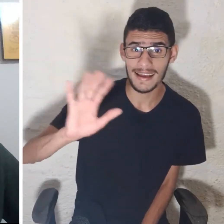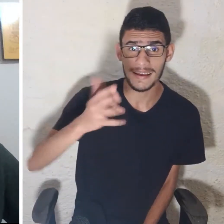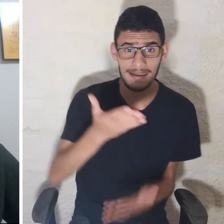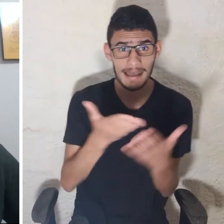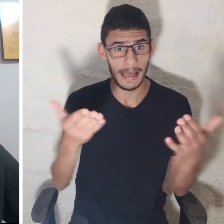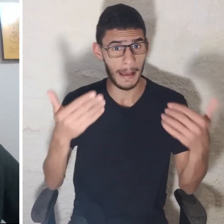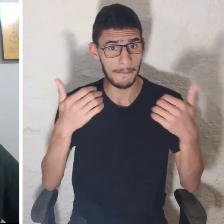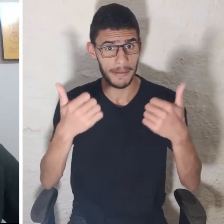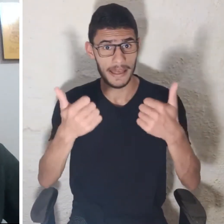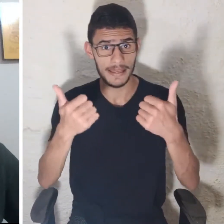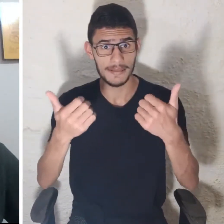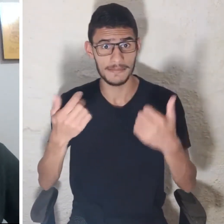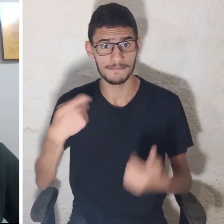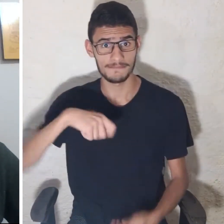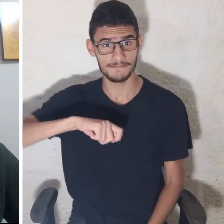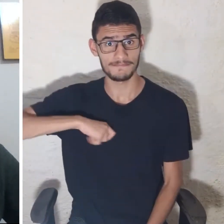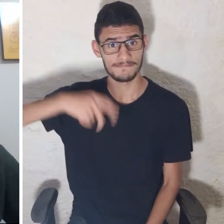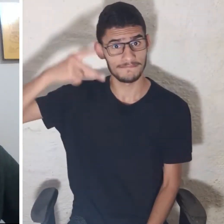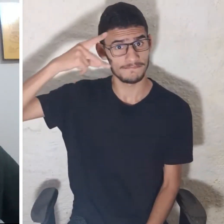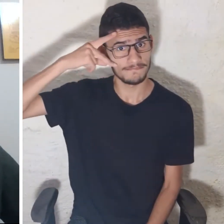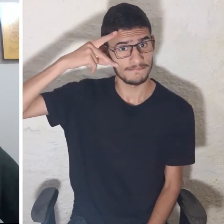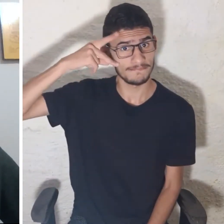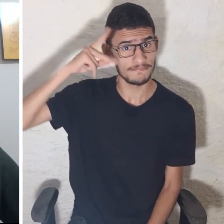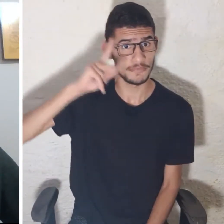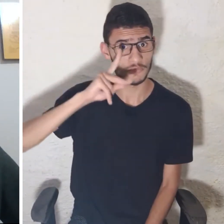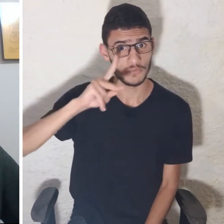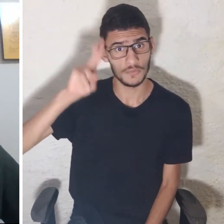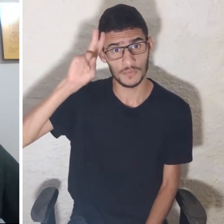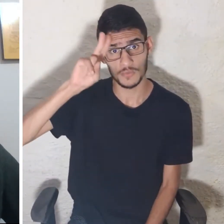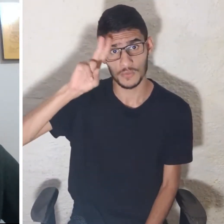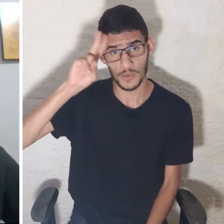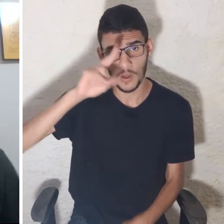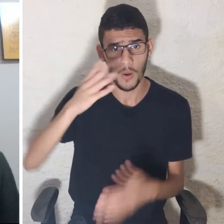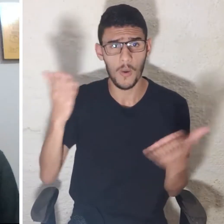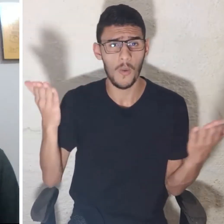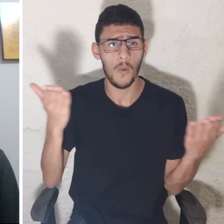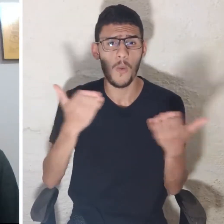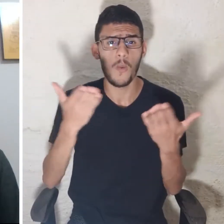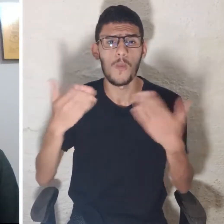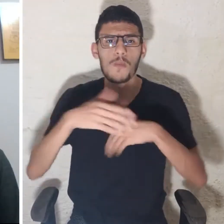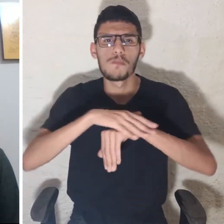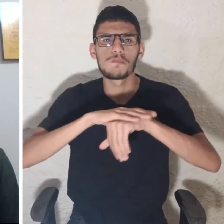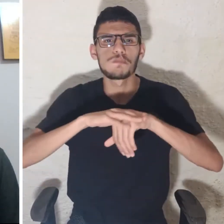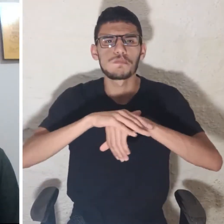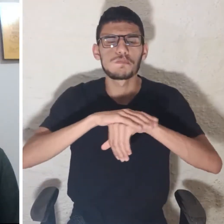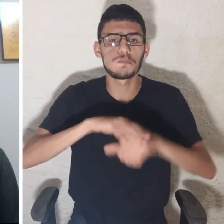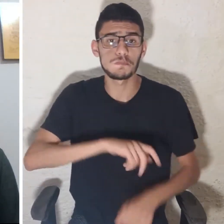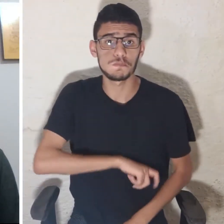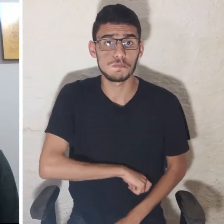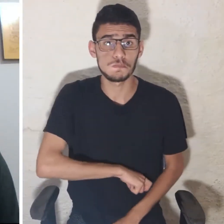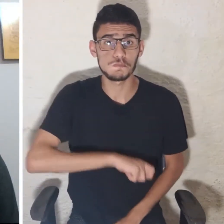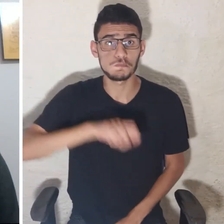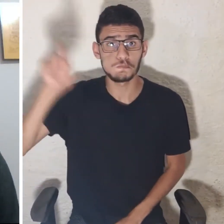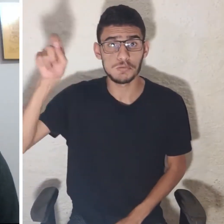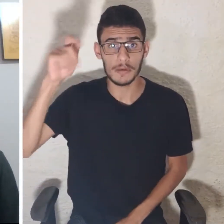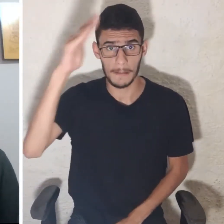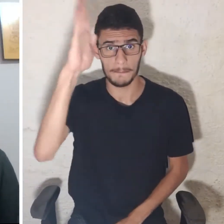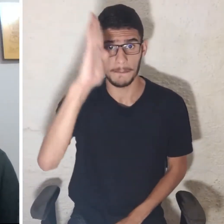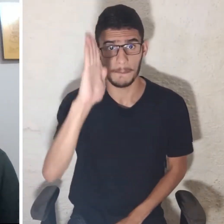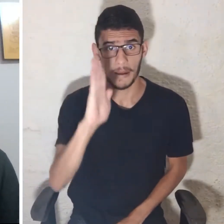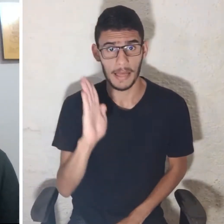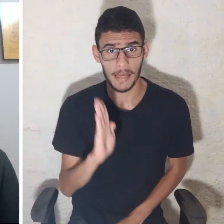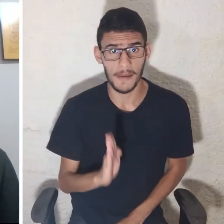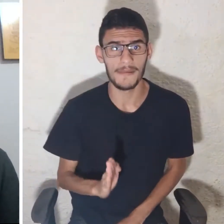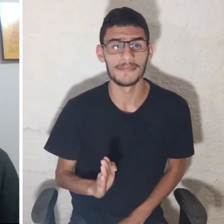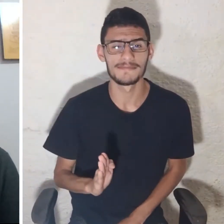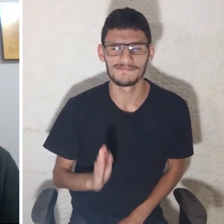Oi pessoal, tudo bom? Eu sou o professor Paulo, professor de História, e hoje nós vamos falar sobre a independência do